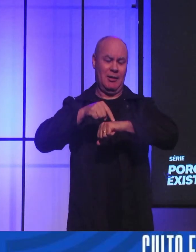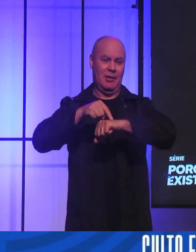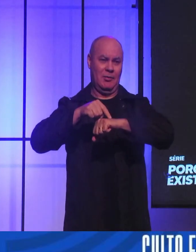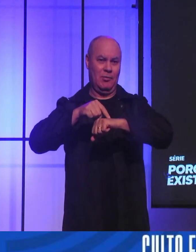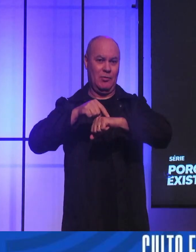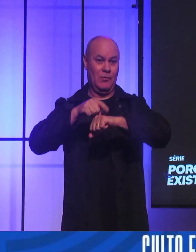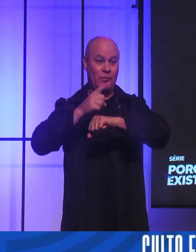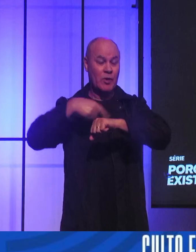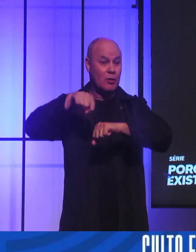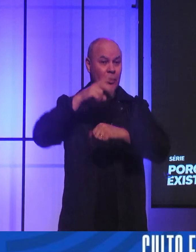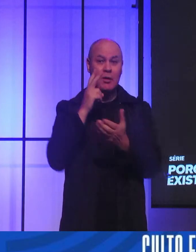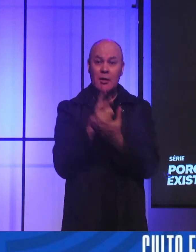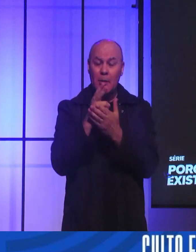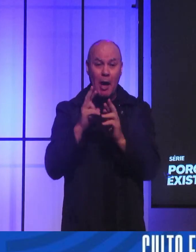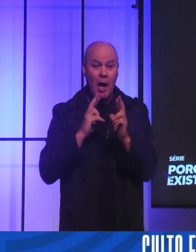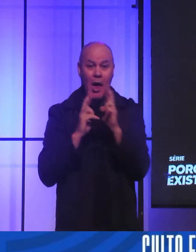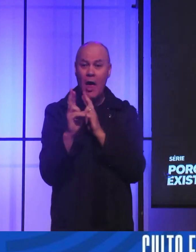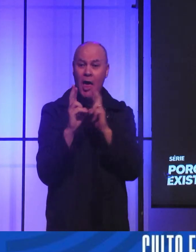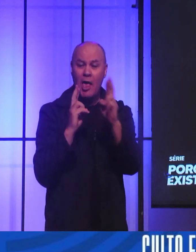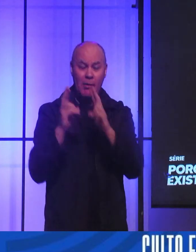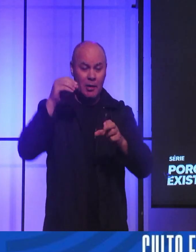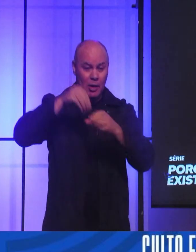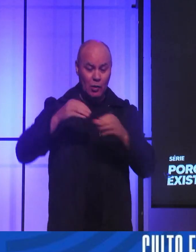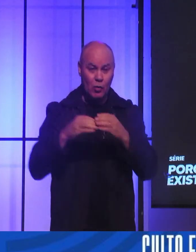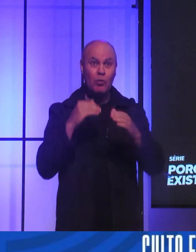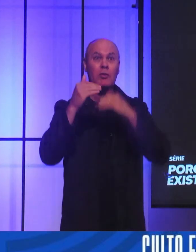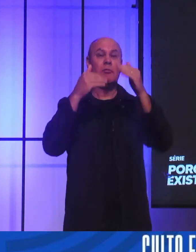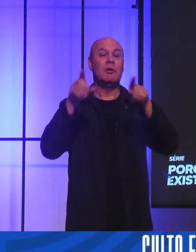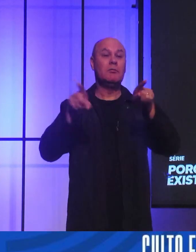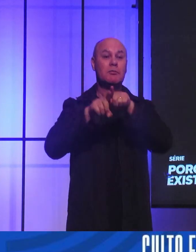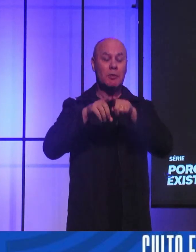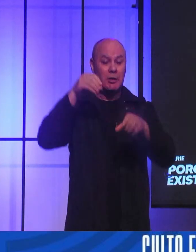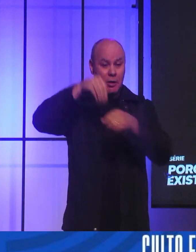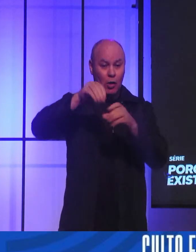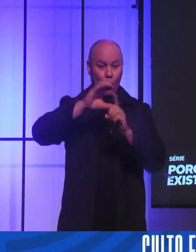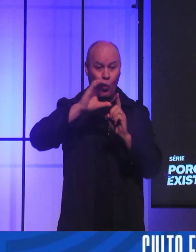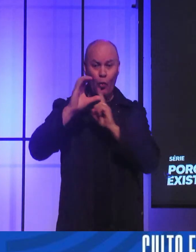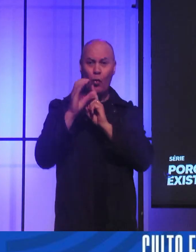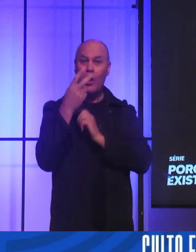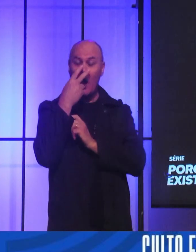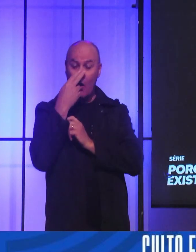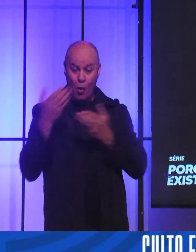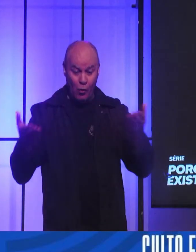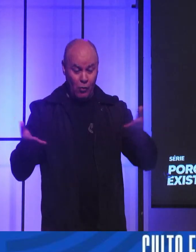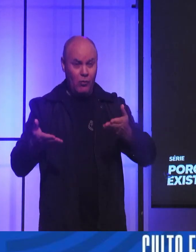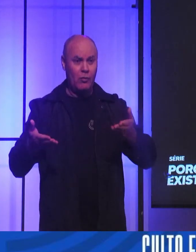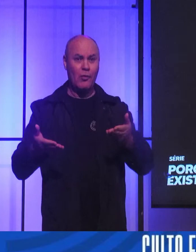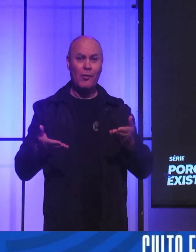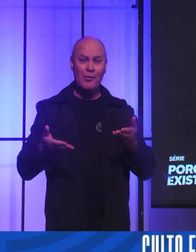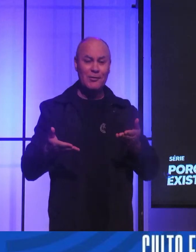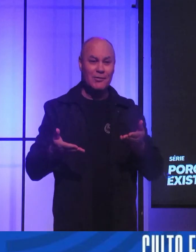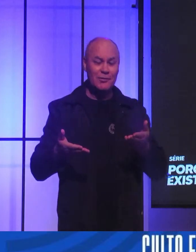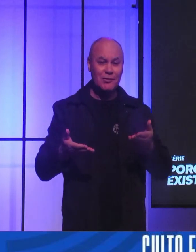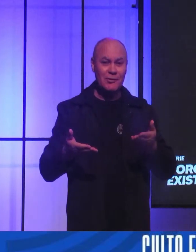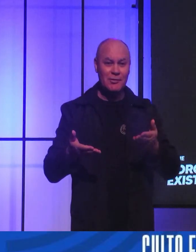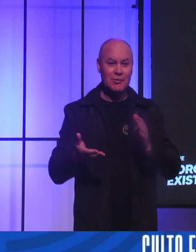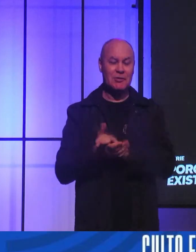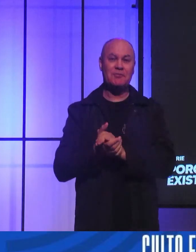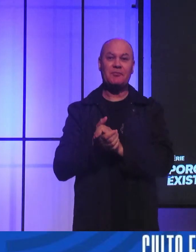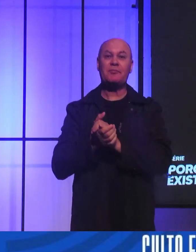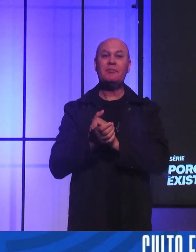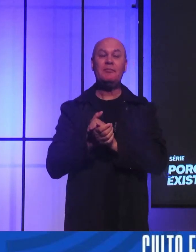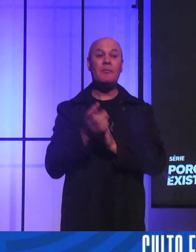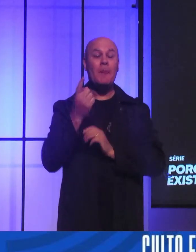crescimento e nos cultos de celebração como esse. Quando nós nos voltamos coletivamente, comunitariamente